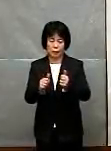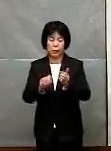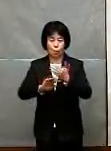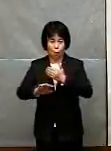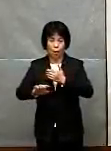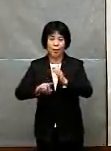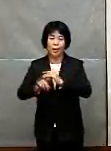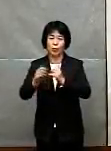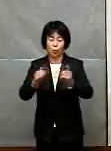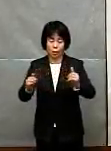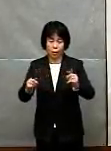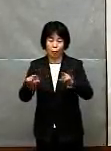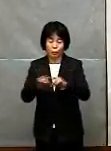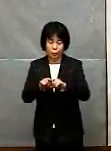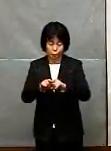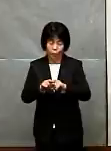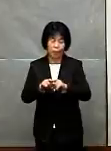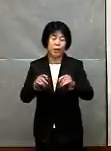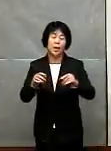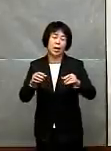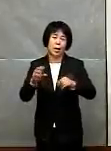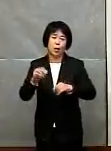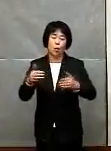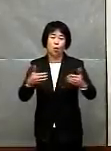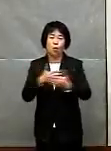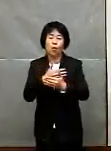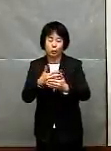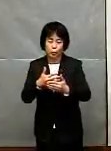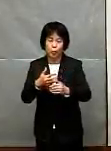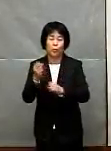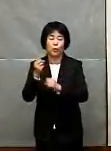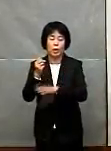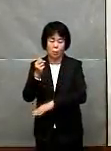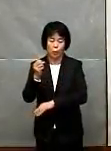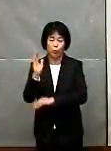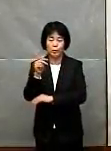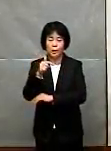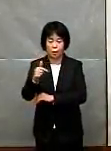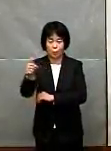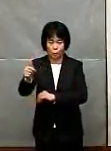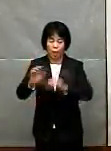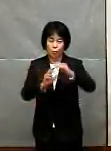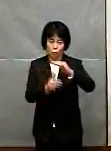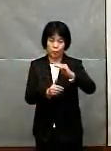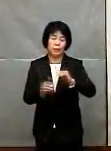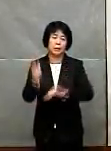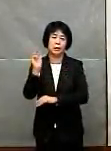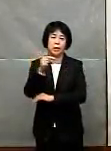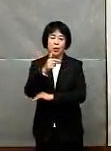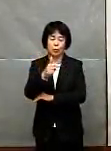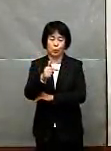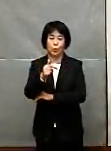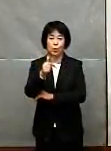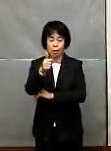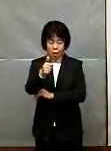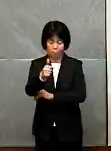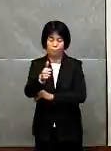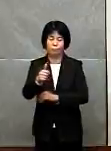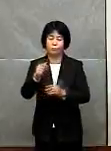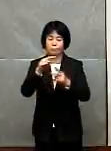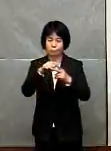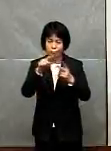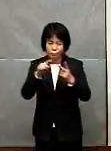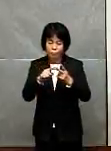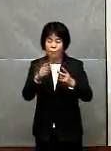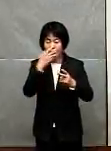に、国交省の根本政務官および、藤井政務官に対して、大宇羽越両新幹